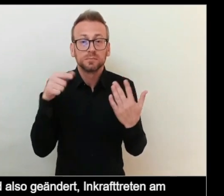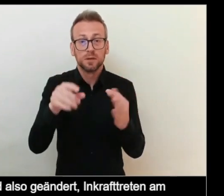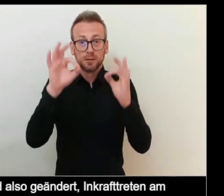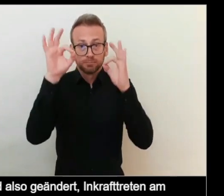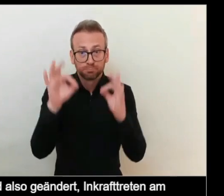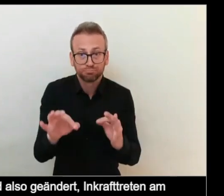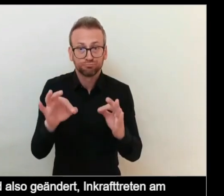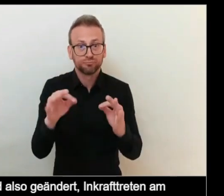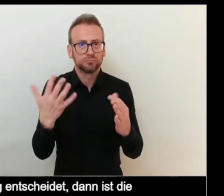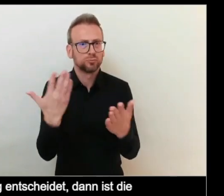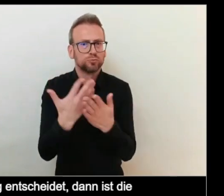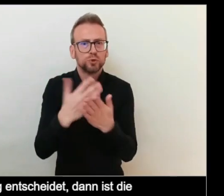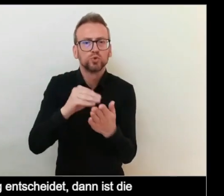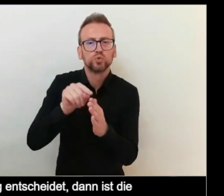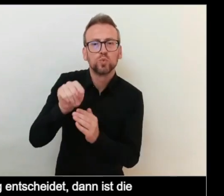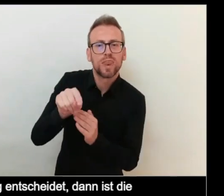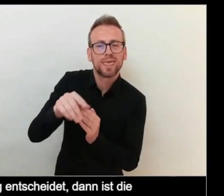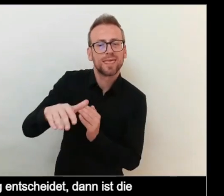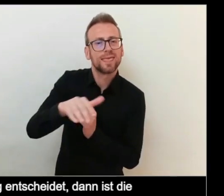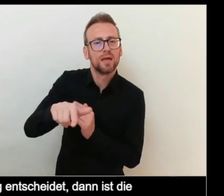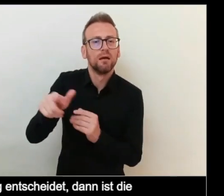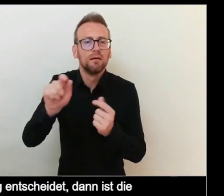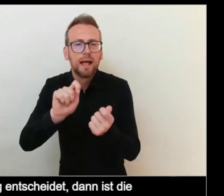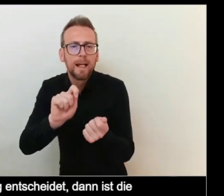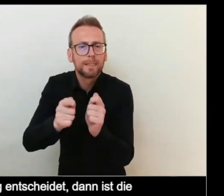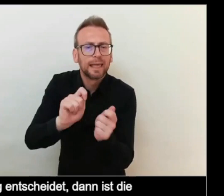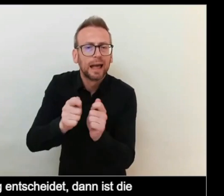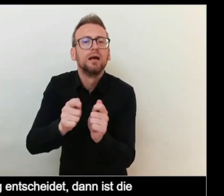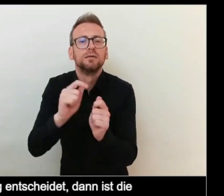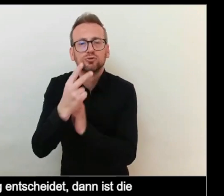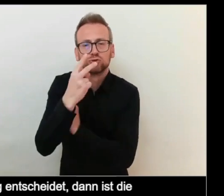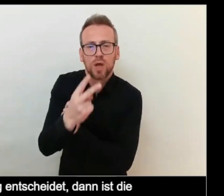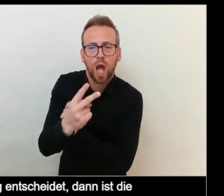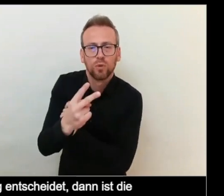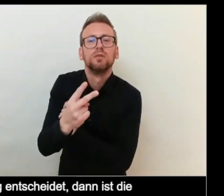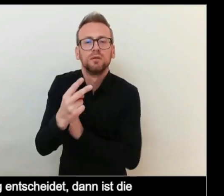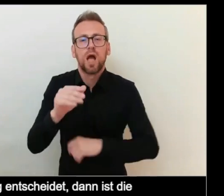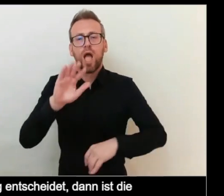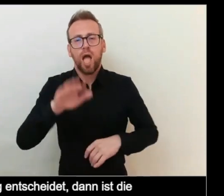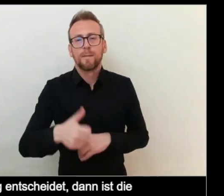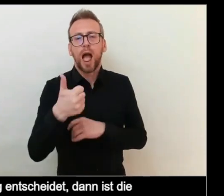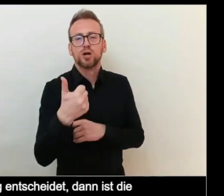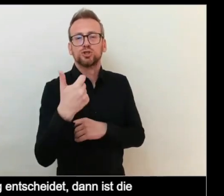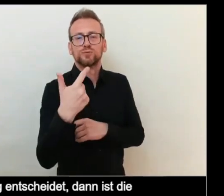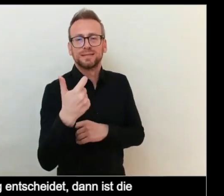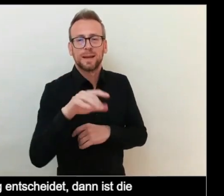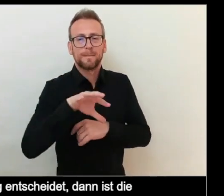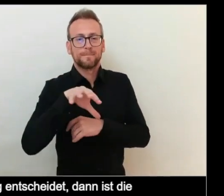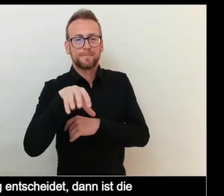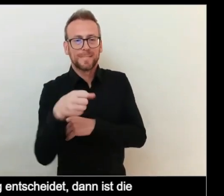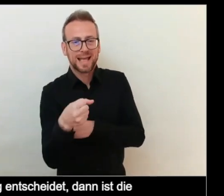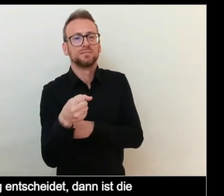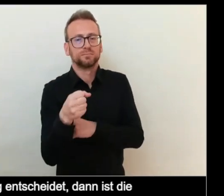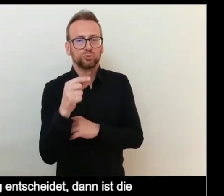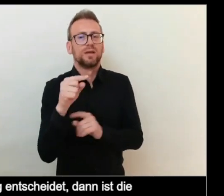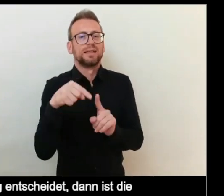Begegnungsbereiche, Pause etc. wird es bleiben, aber dort, wo die Schülerinnen und Schüler am Platz sitzen, wird es aufgehoben und eine Woche später dann